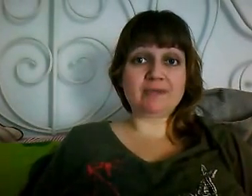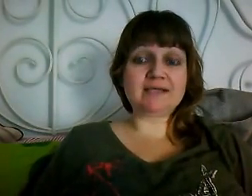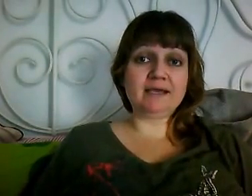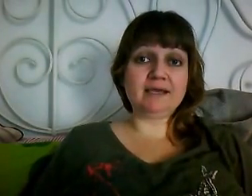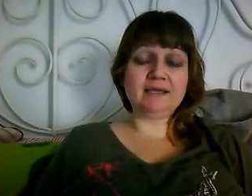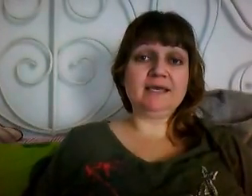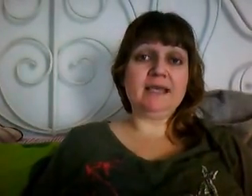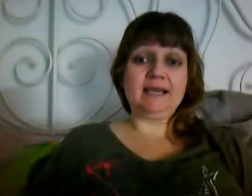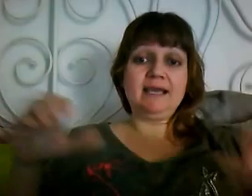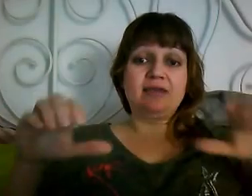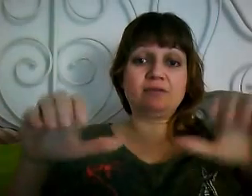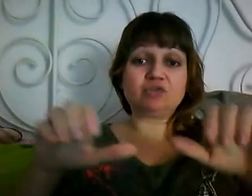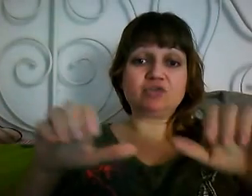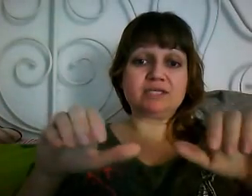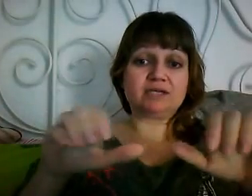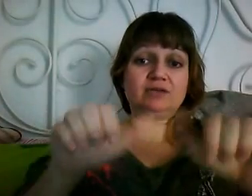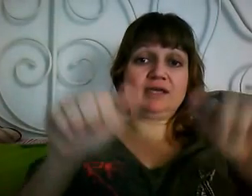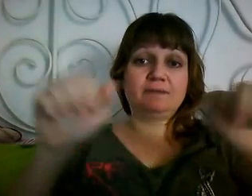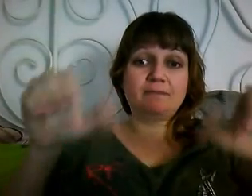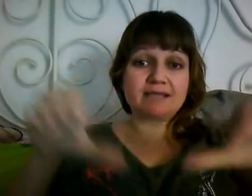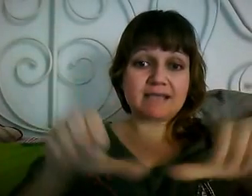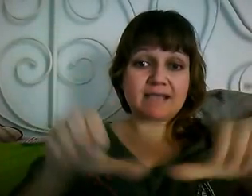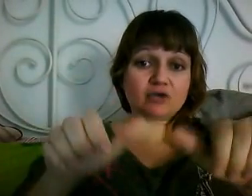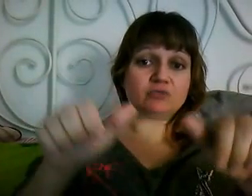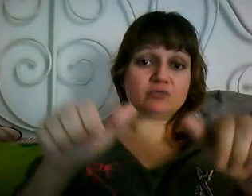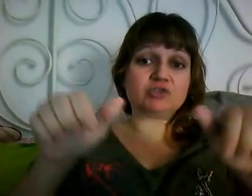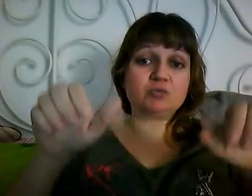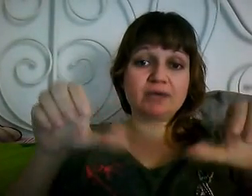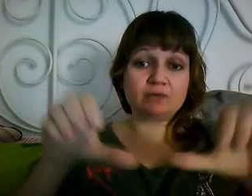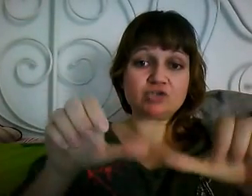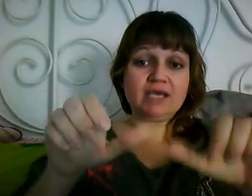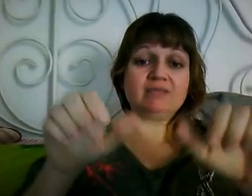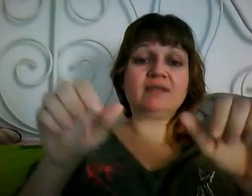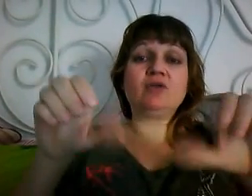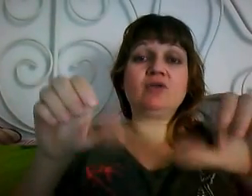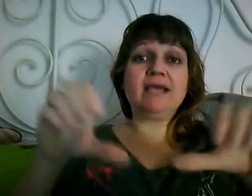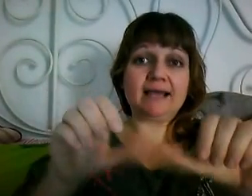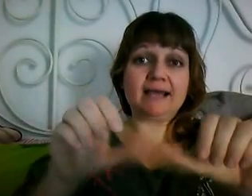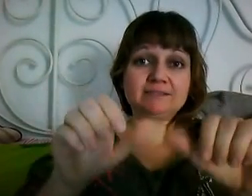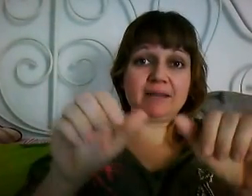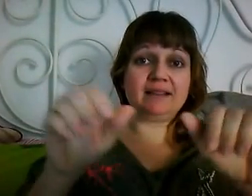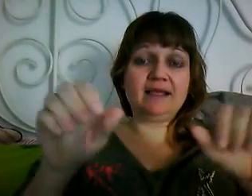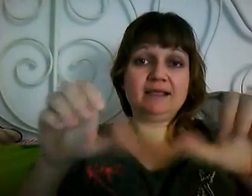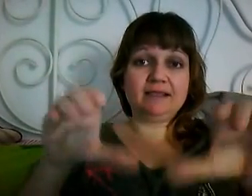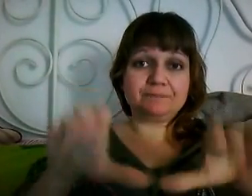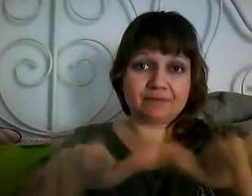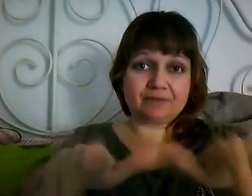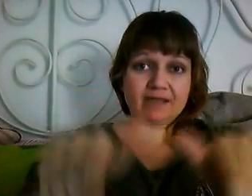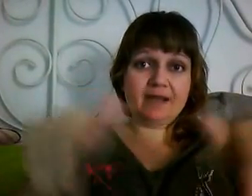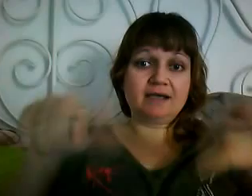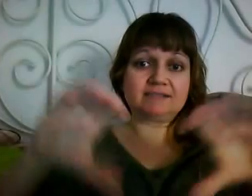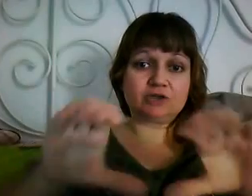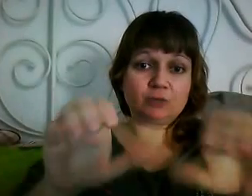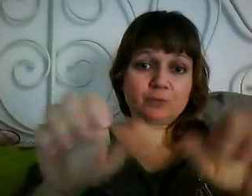masaje, le hacemos el signo de masaje. Como si estuviéramos dándole a la espalda, ¿verdad? Así como